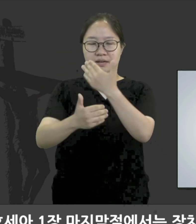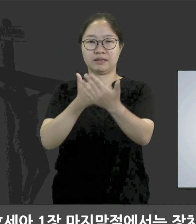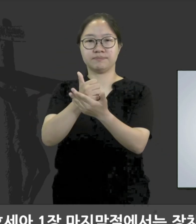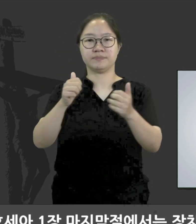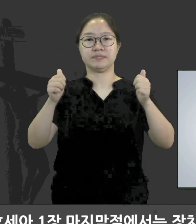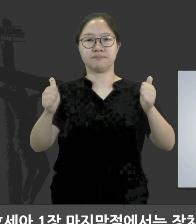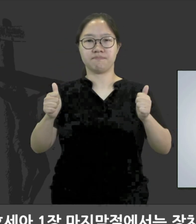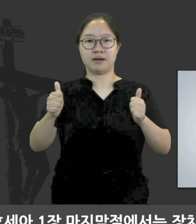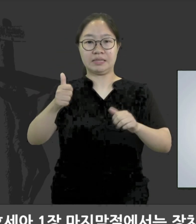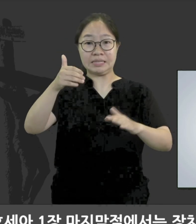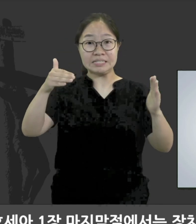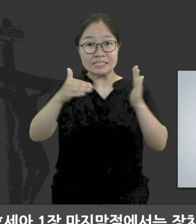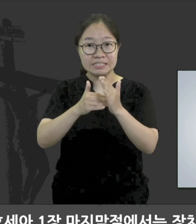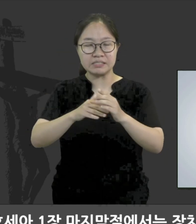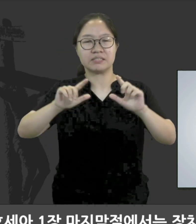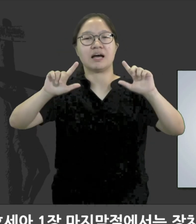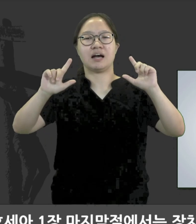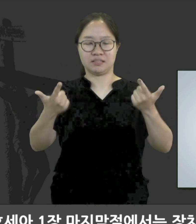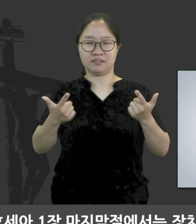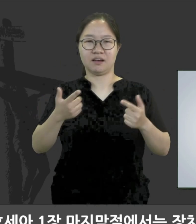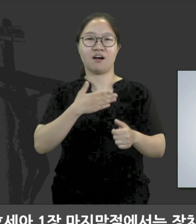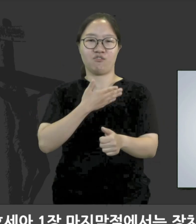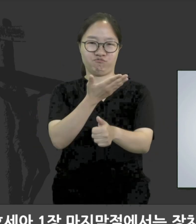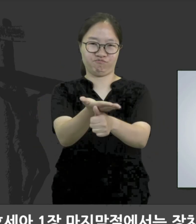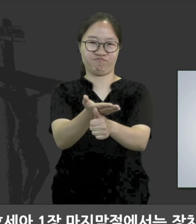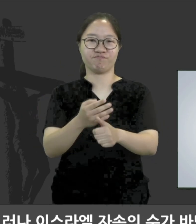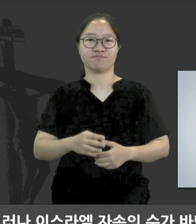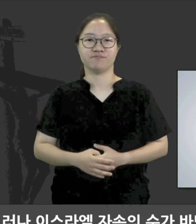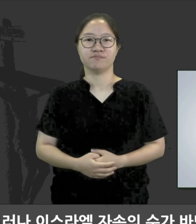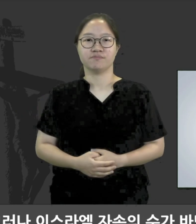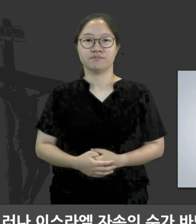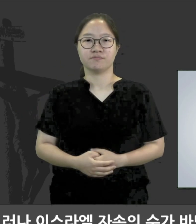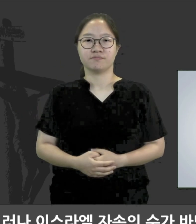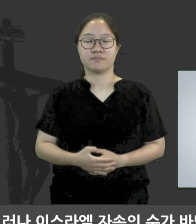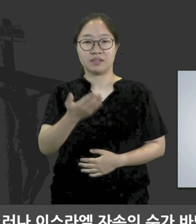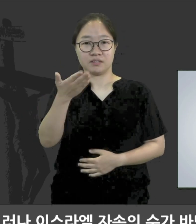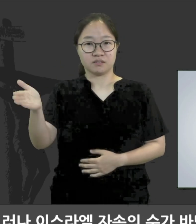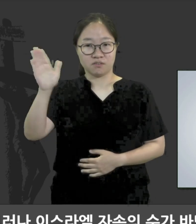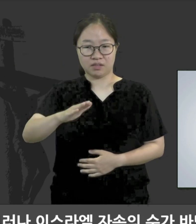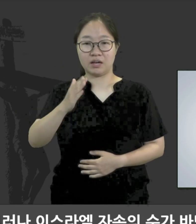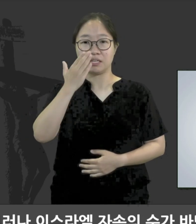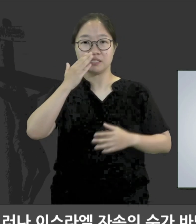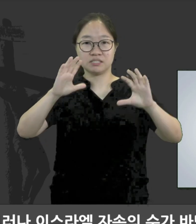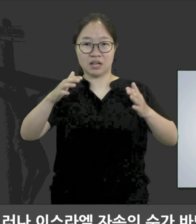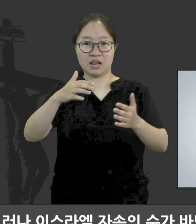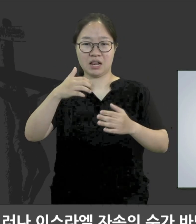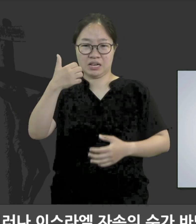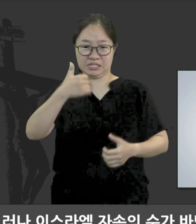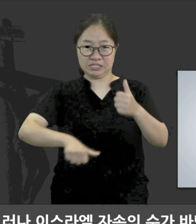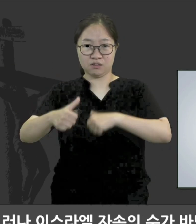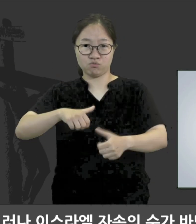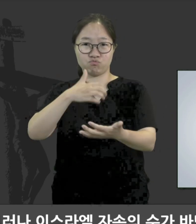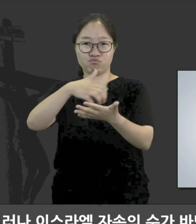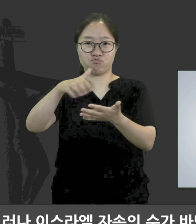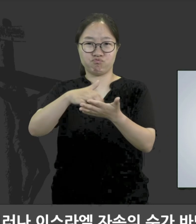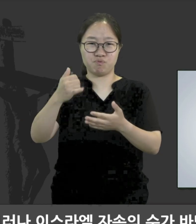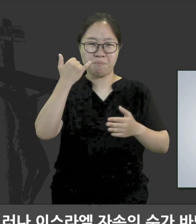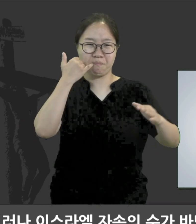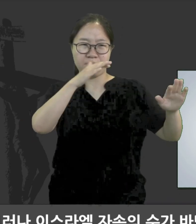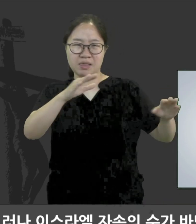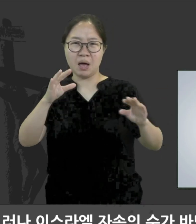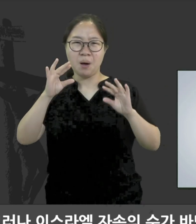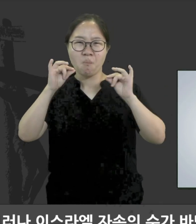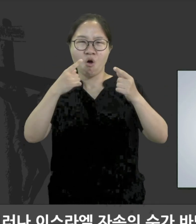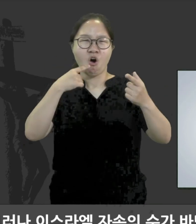심판이 최종적인 것이 아님을 보여줍니다. 그러나 이스라엘 자손의 수가 바닷가에